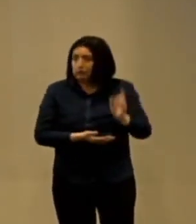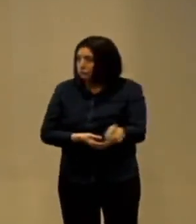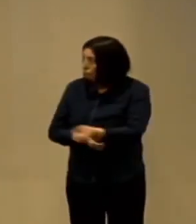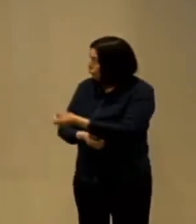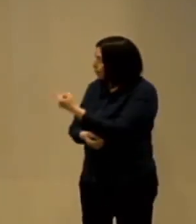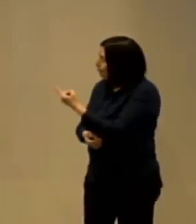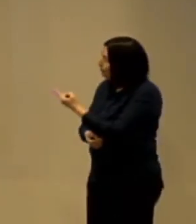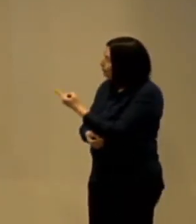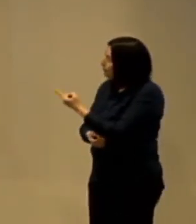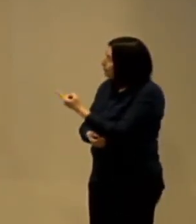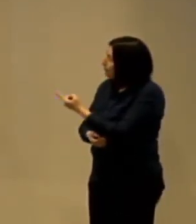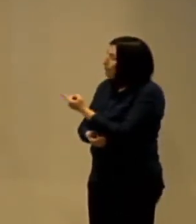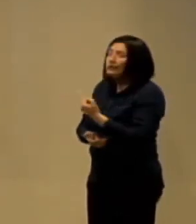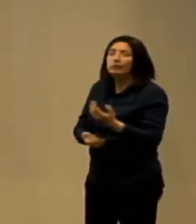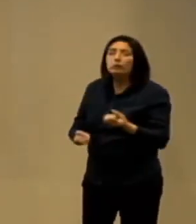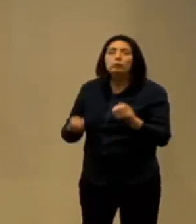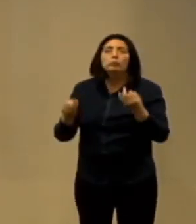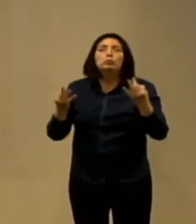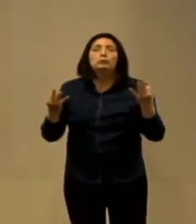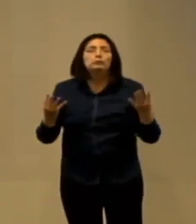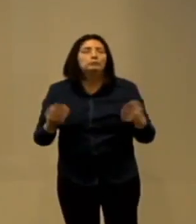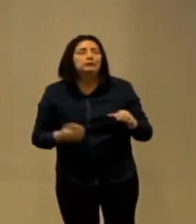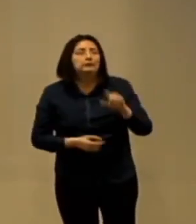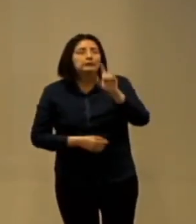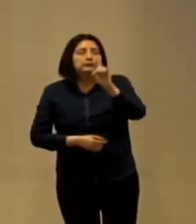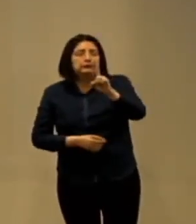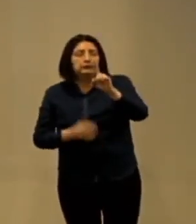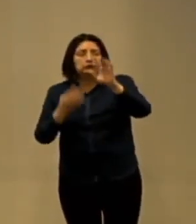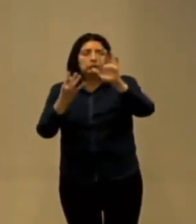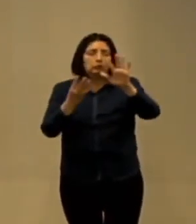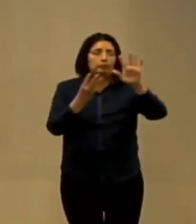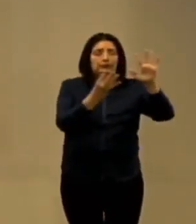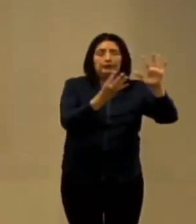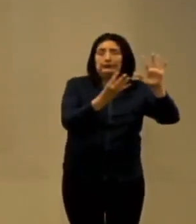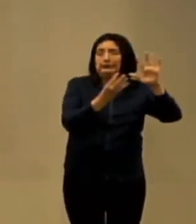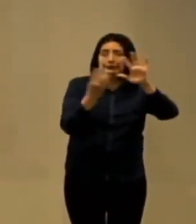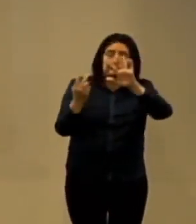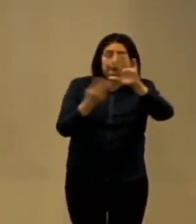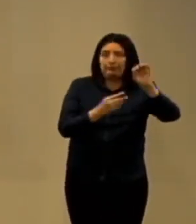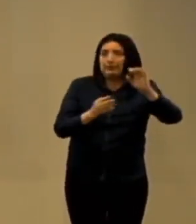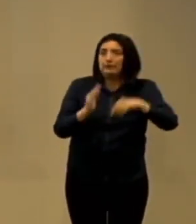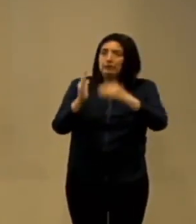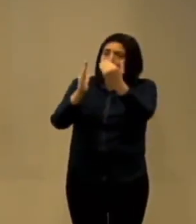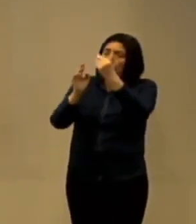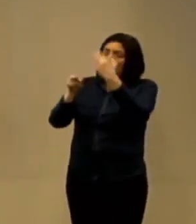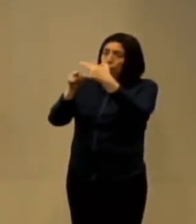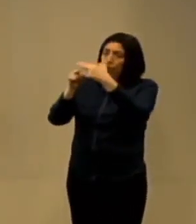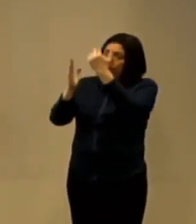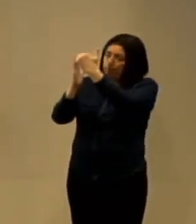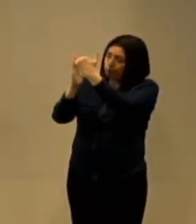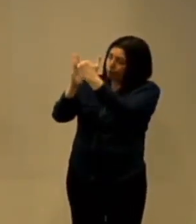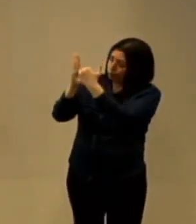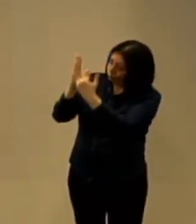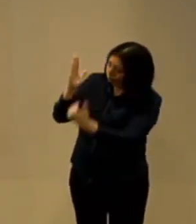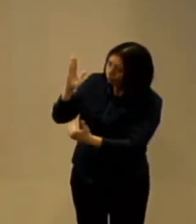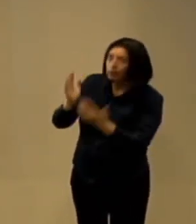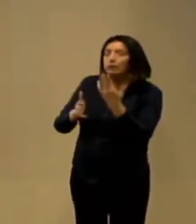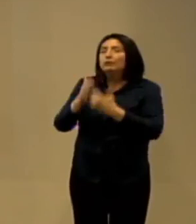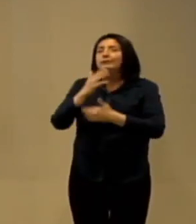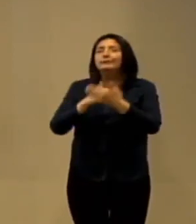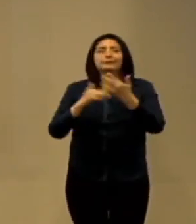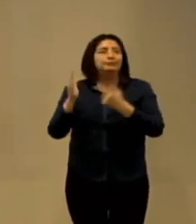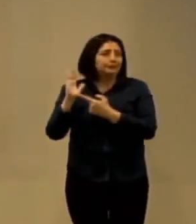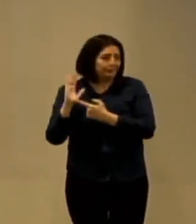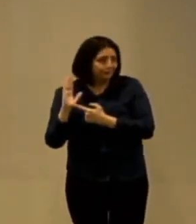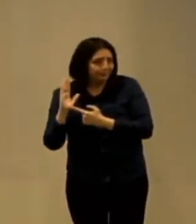educación tiene alrededor de 190,000 registrados con discapacidad o algo parecido,